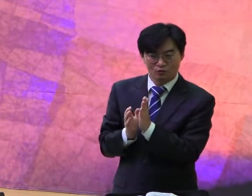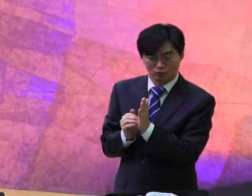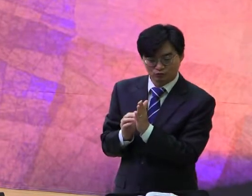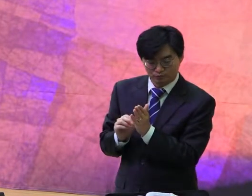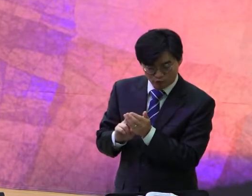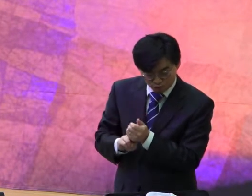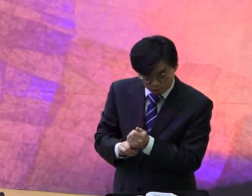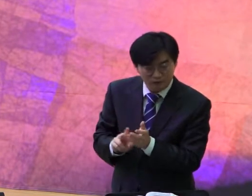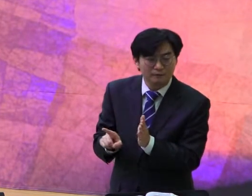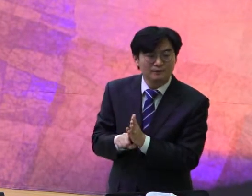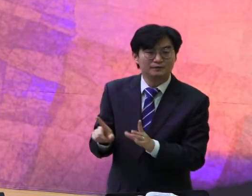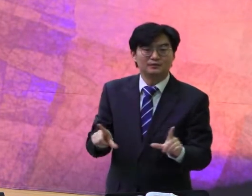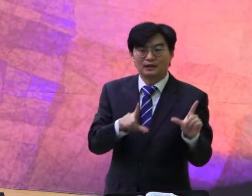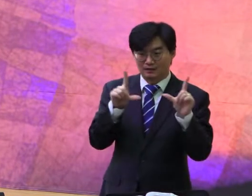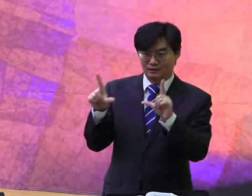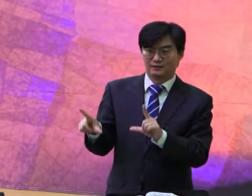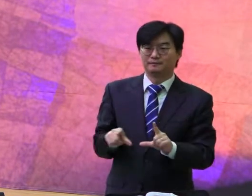보십니까?